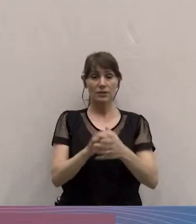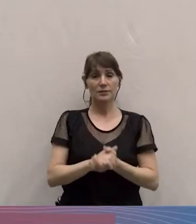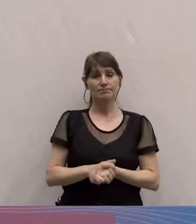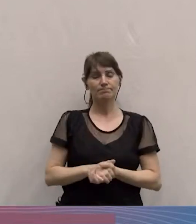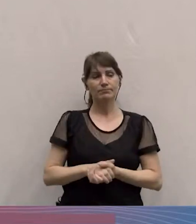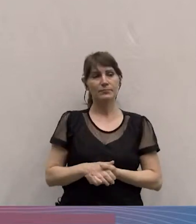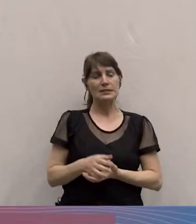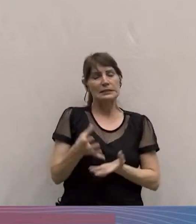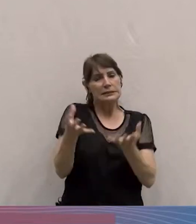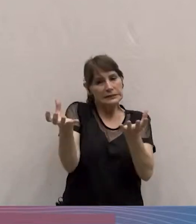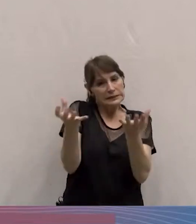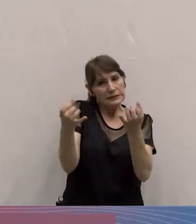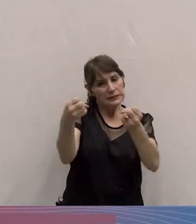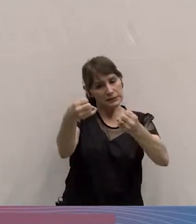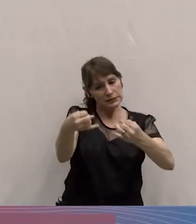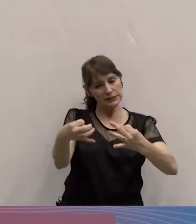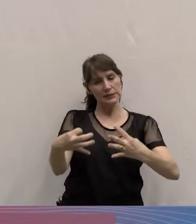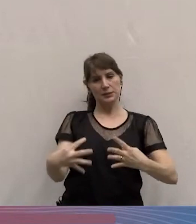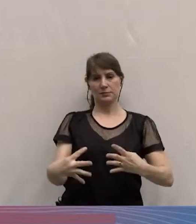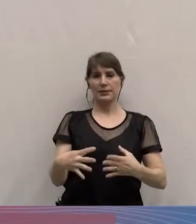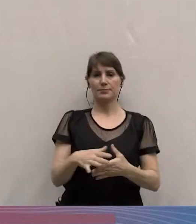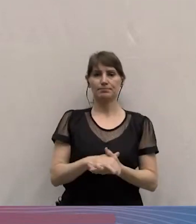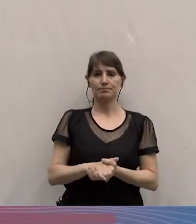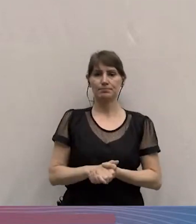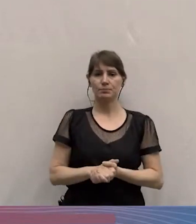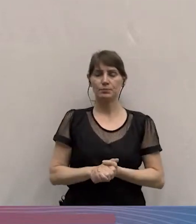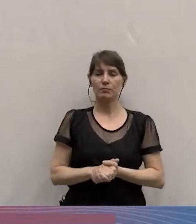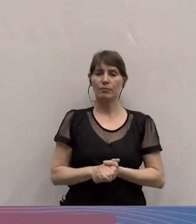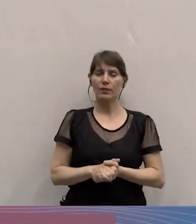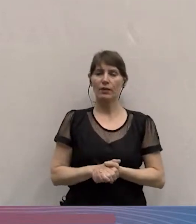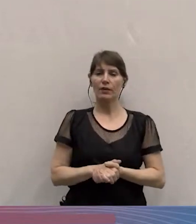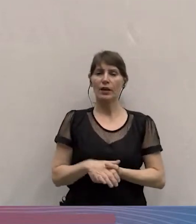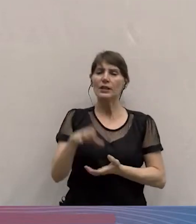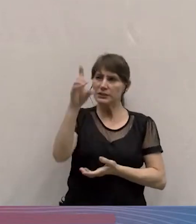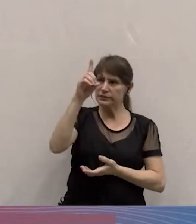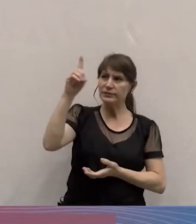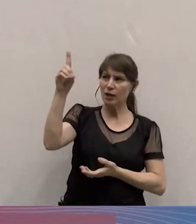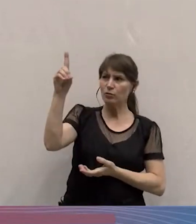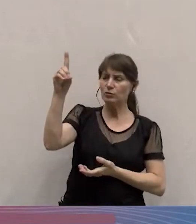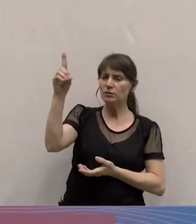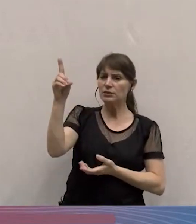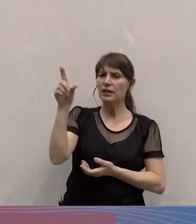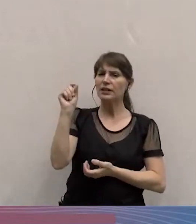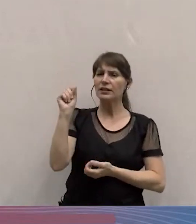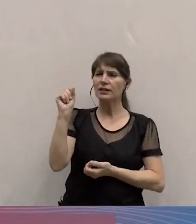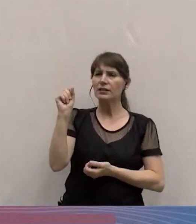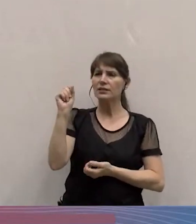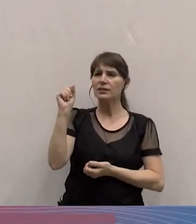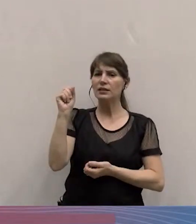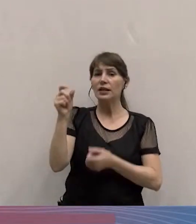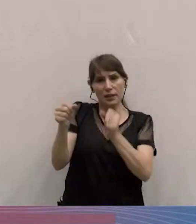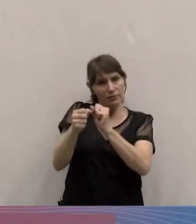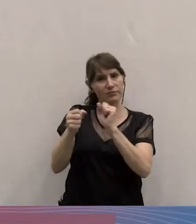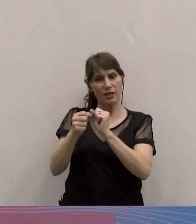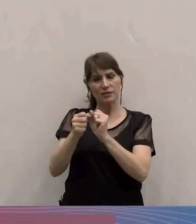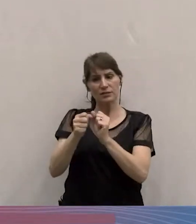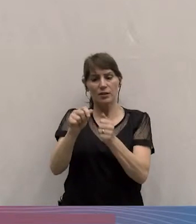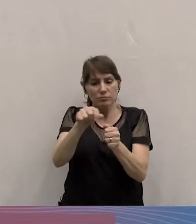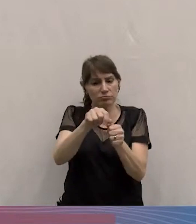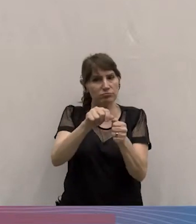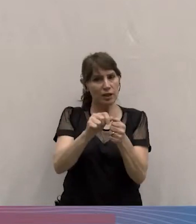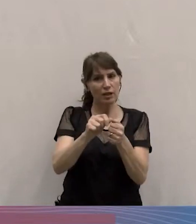Eu quero explicar um pouco aqui, que Deus é quem instituiu a circuncisão.